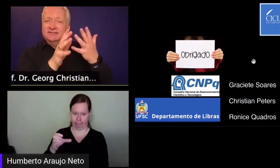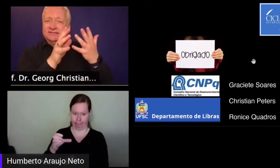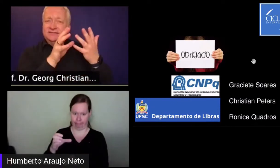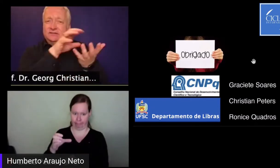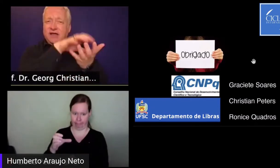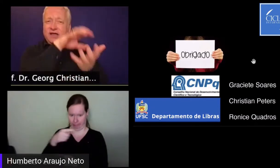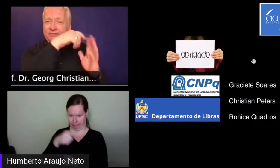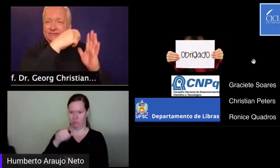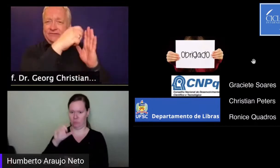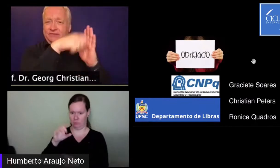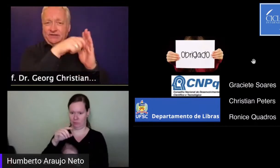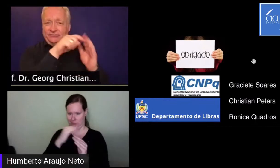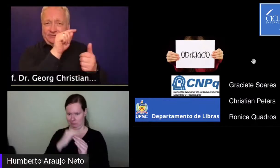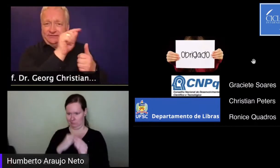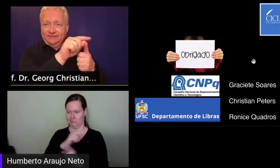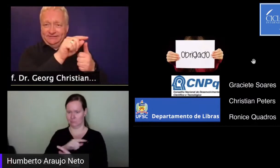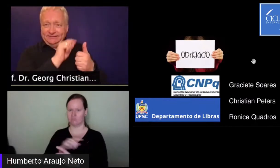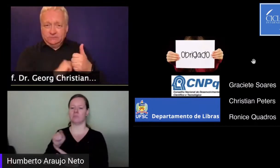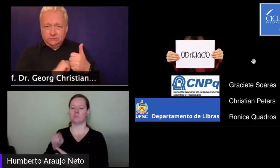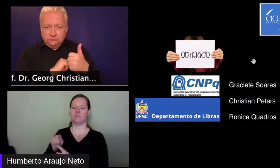como bolsistas,